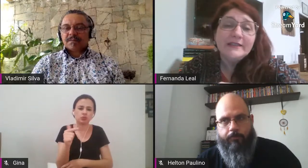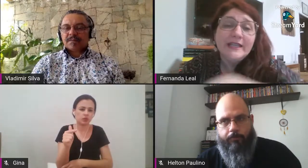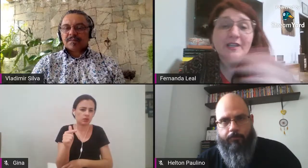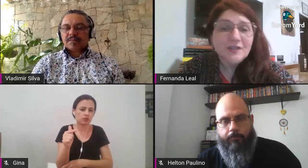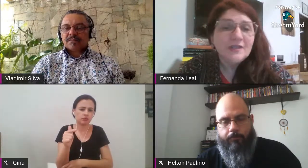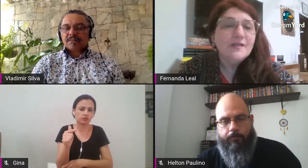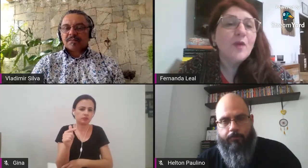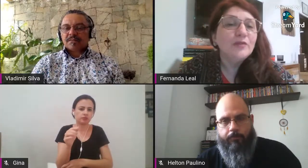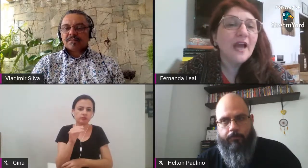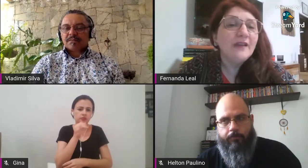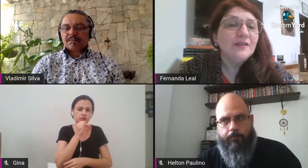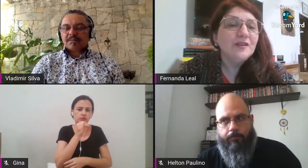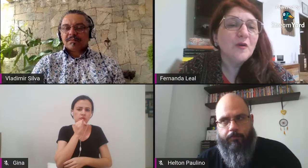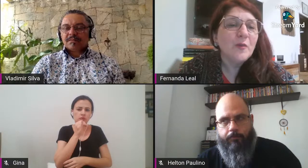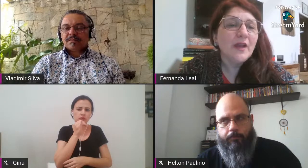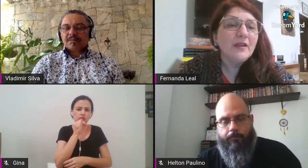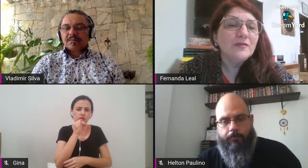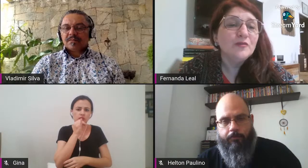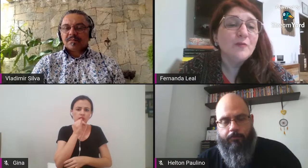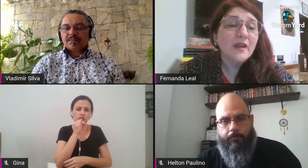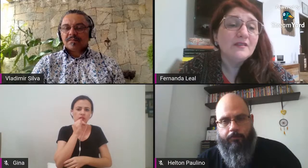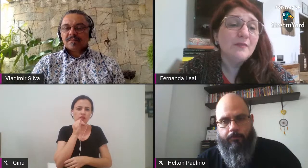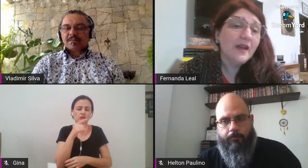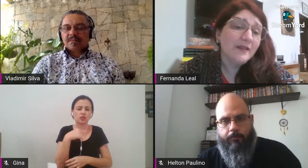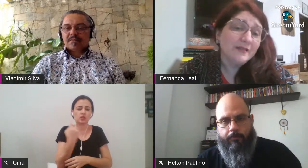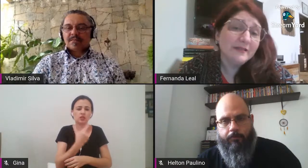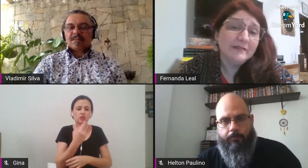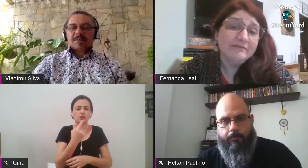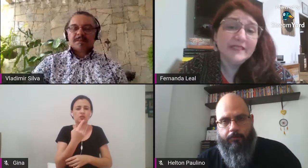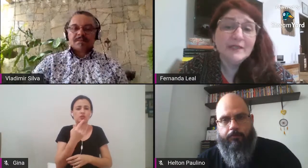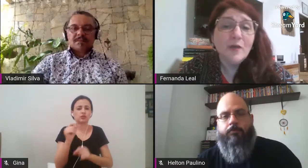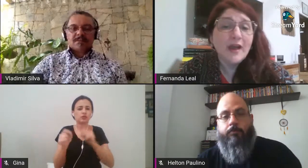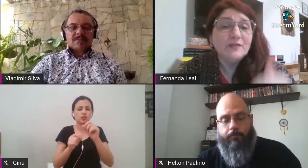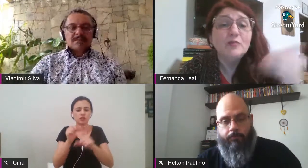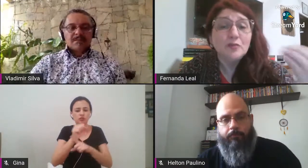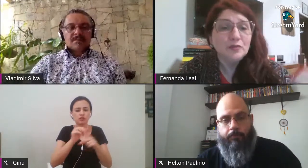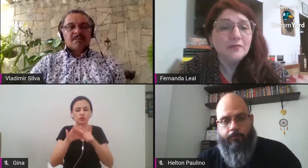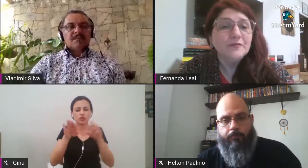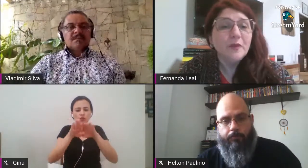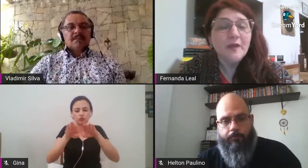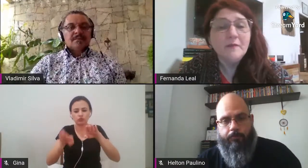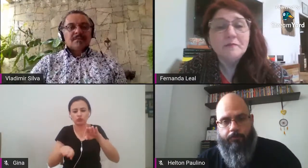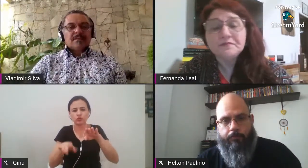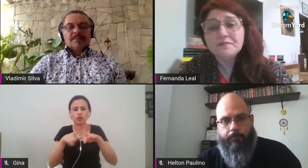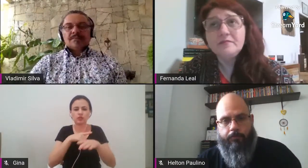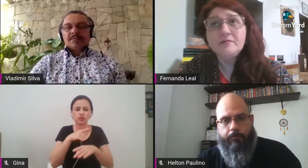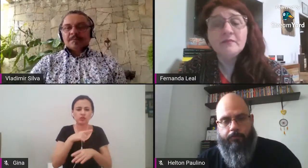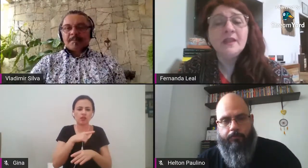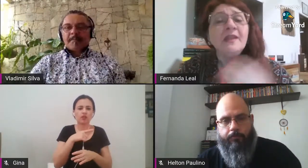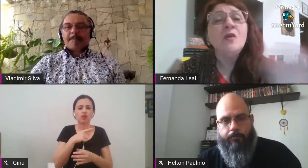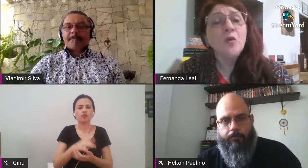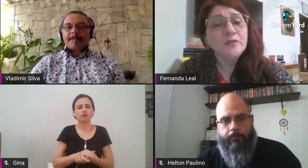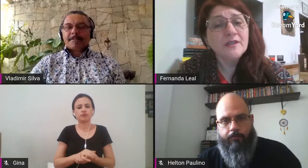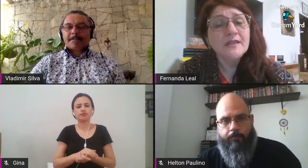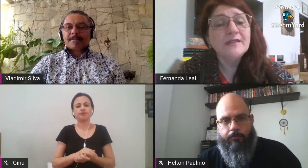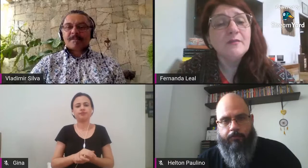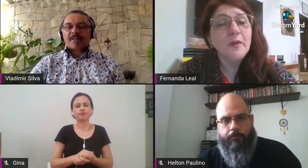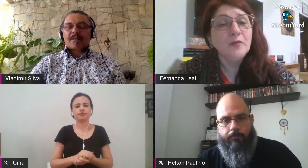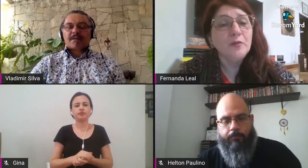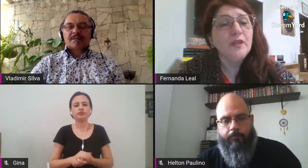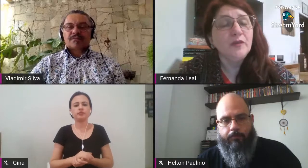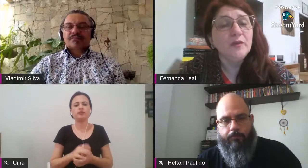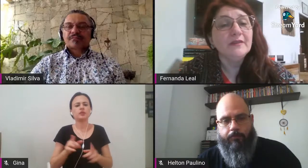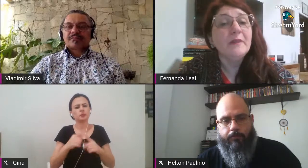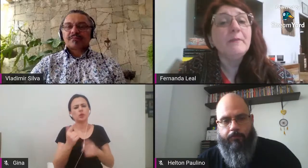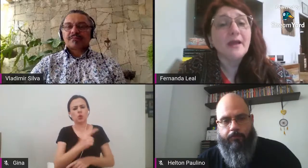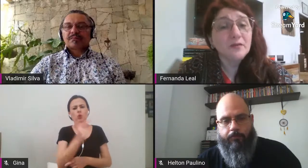né? Históricas, né? Como a nossa triste desigualdade, a gente é um dos países mais desiguais do mundo,